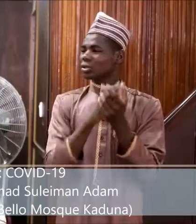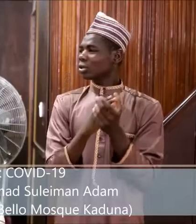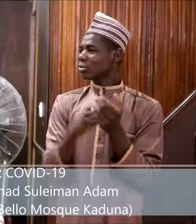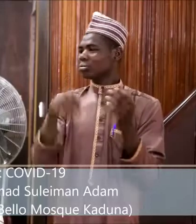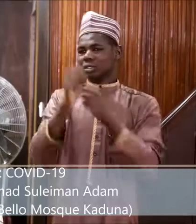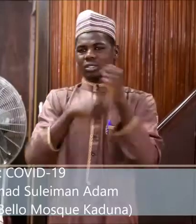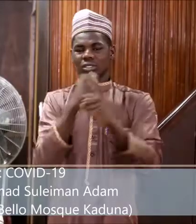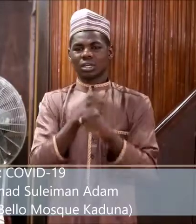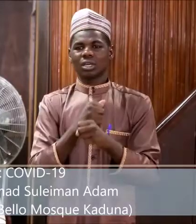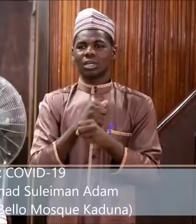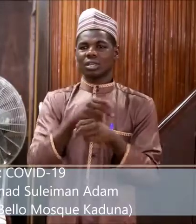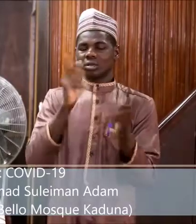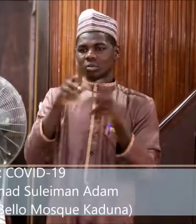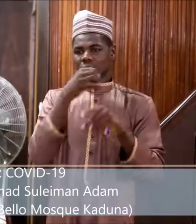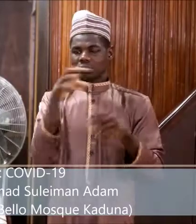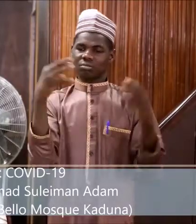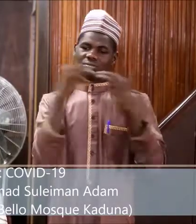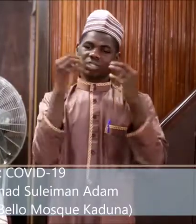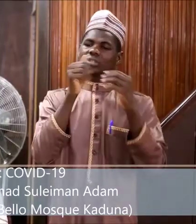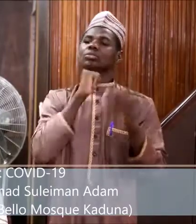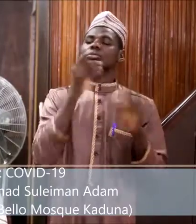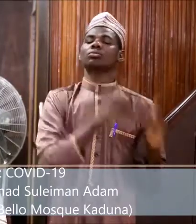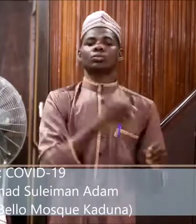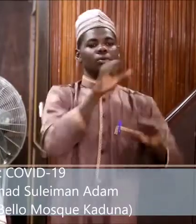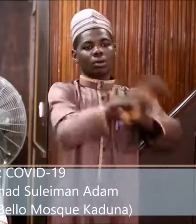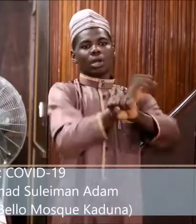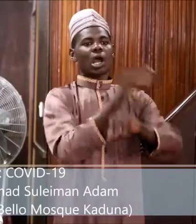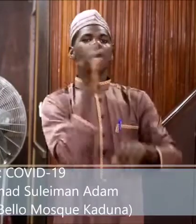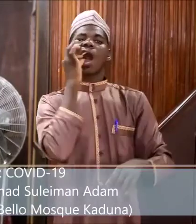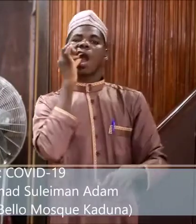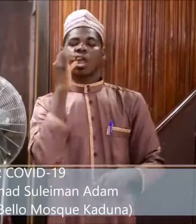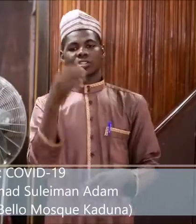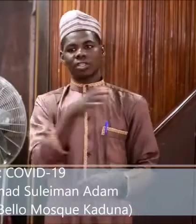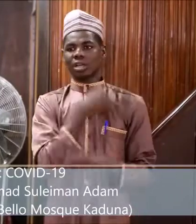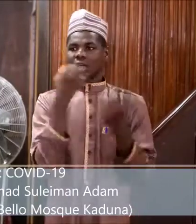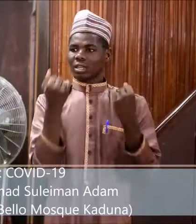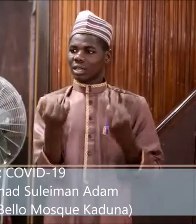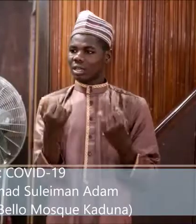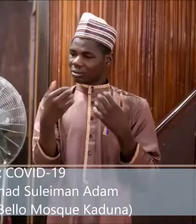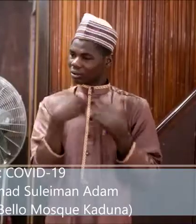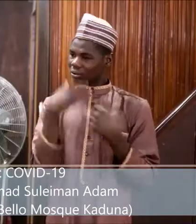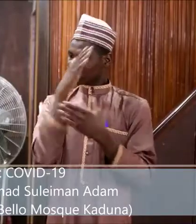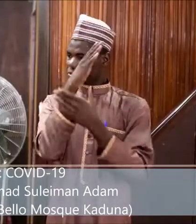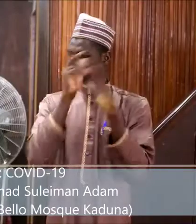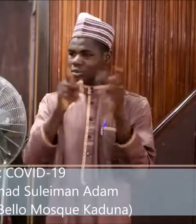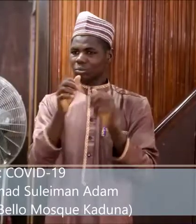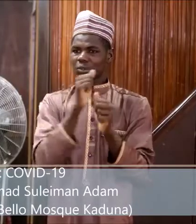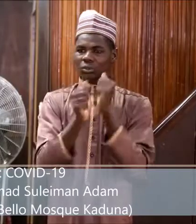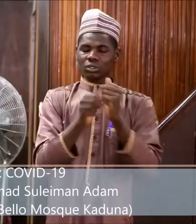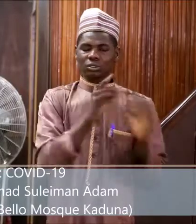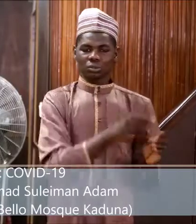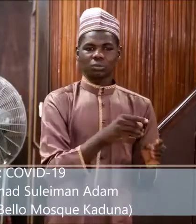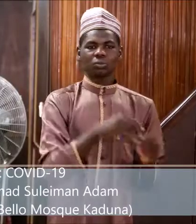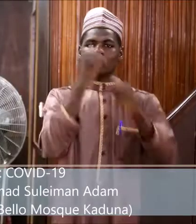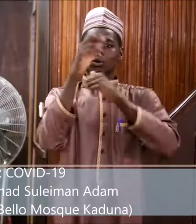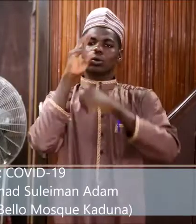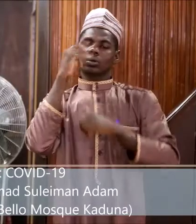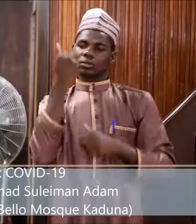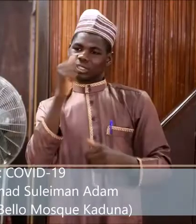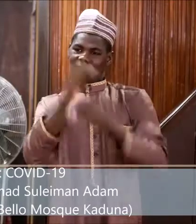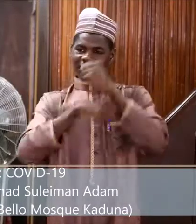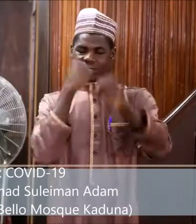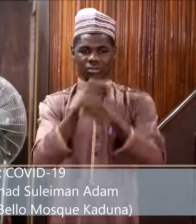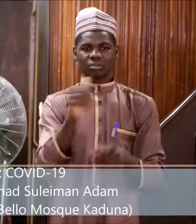shekaran da dukkan mutanen Baghdad da Iraq sai da suka shekara 10 ba aikin haji da su. Akwai shekarar